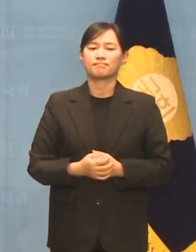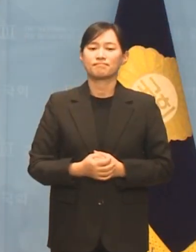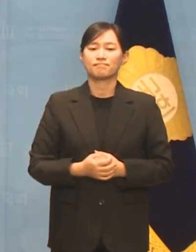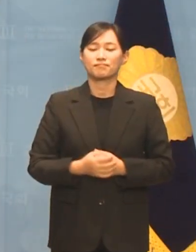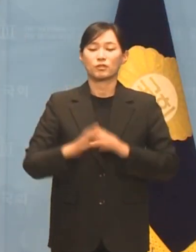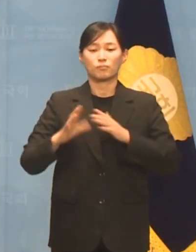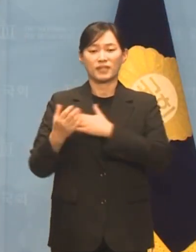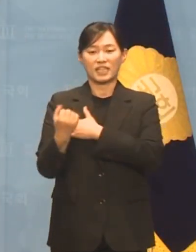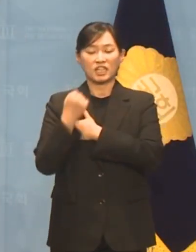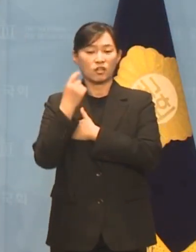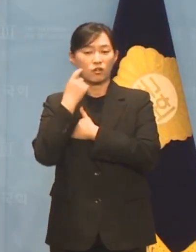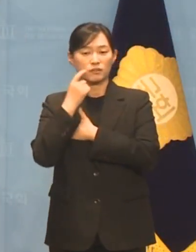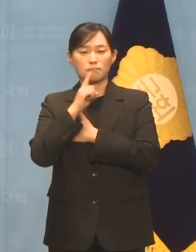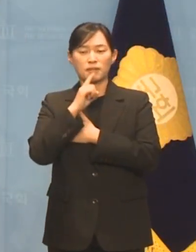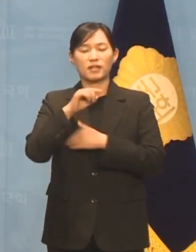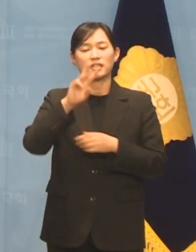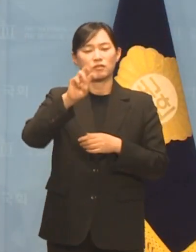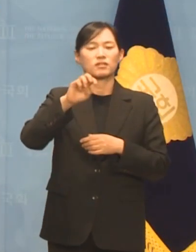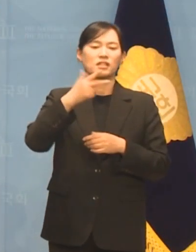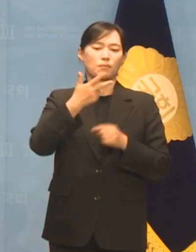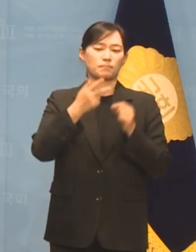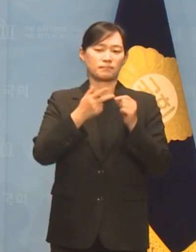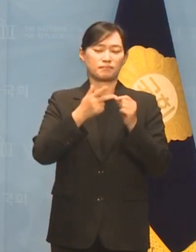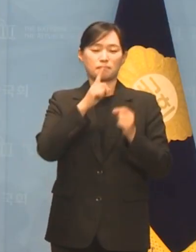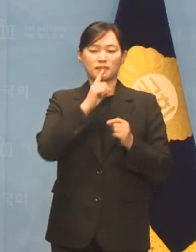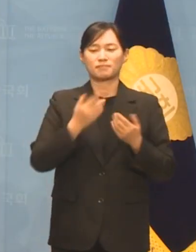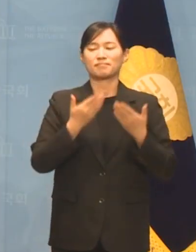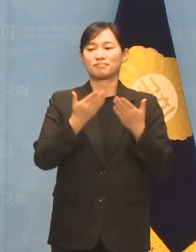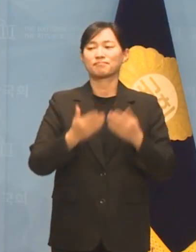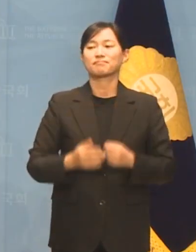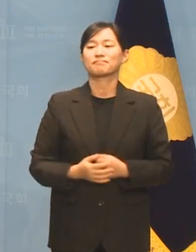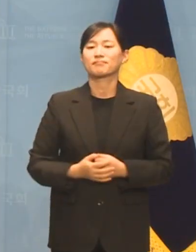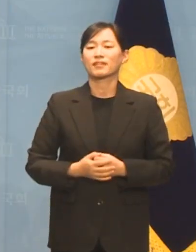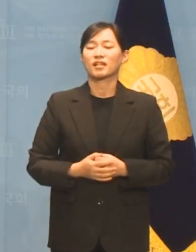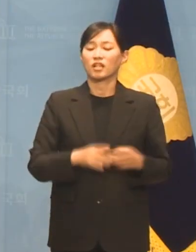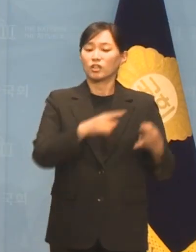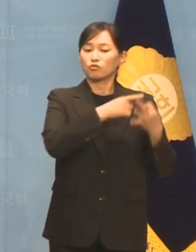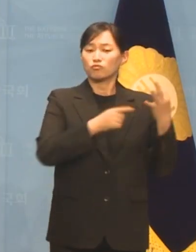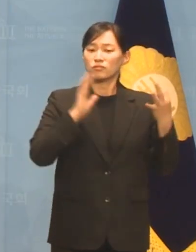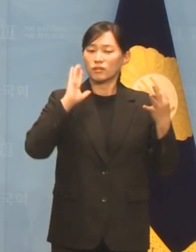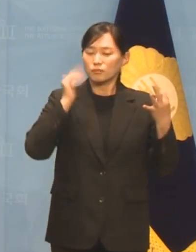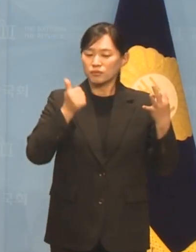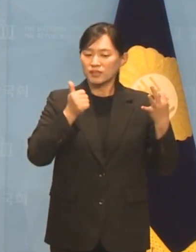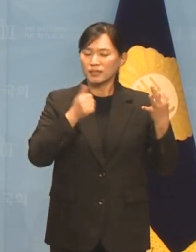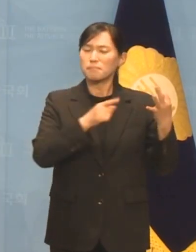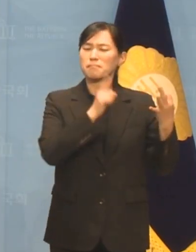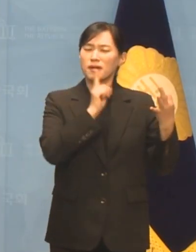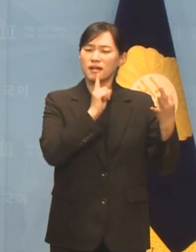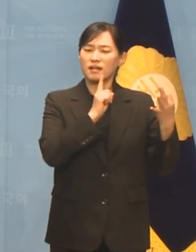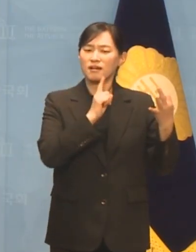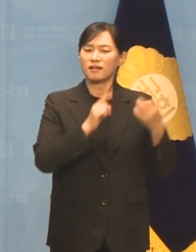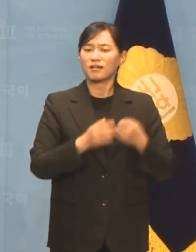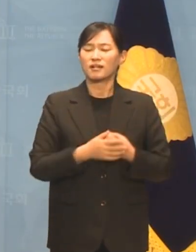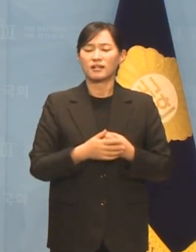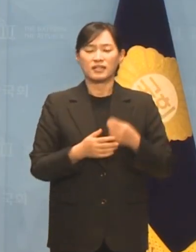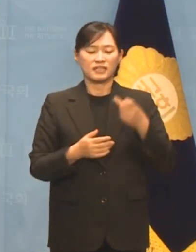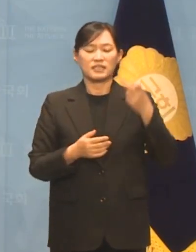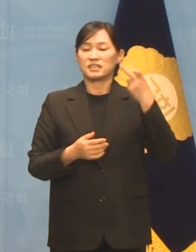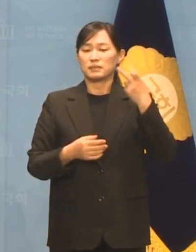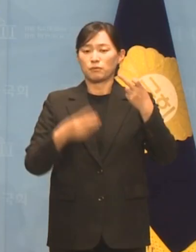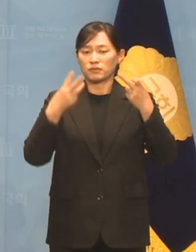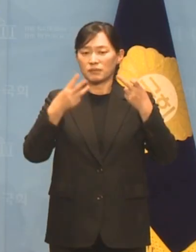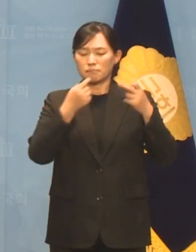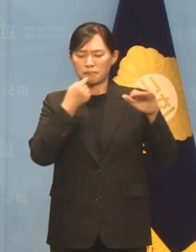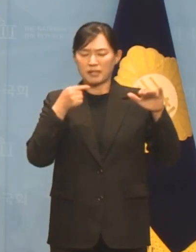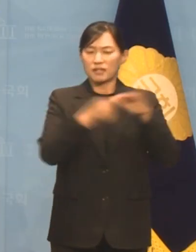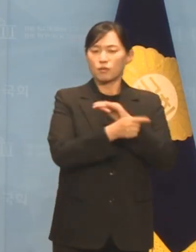네, 국민의힘 거짓말 시리즈 37번째를 말씀드리겠습니다. 윤석열 대통령이 이러한 주장, 그러니까 12월 3일